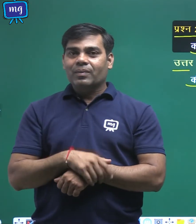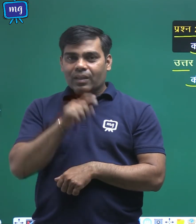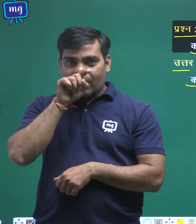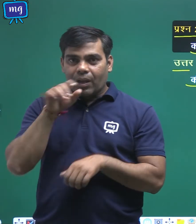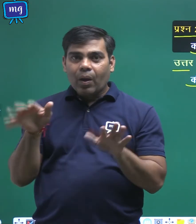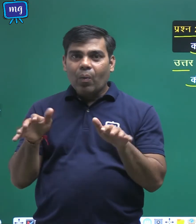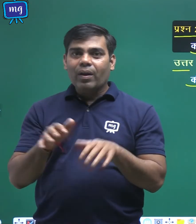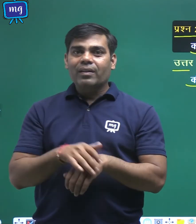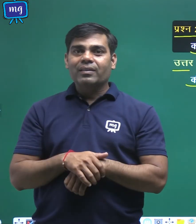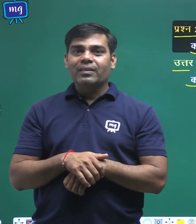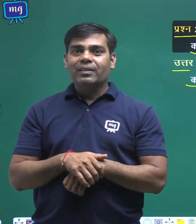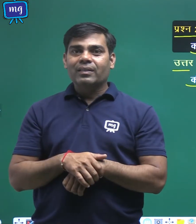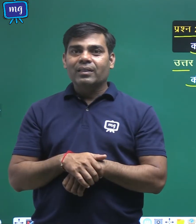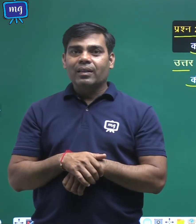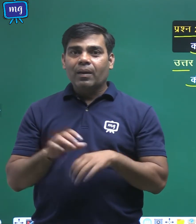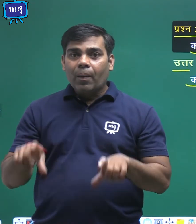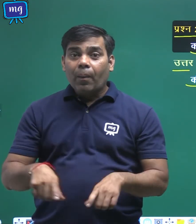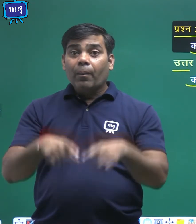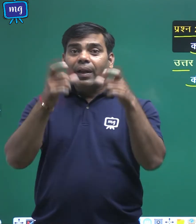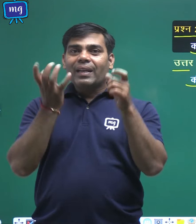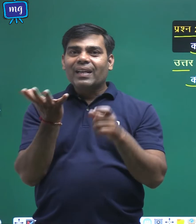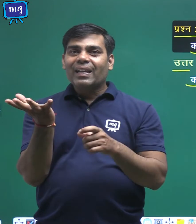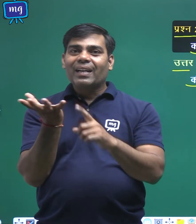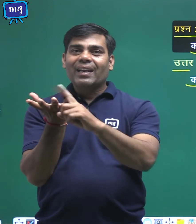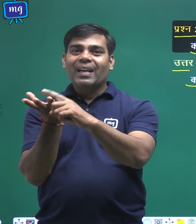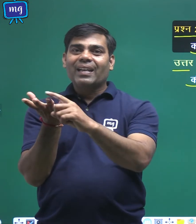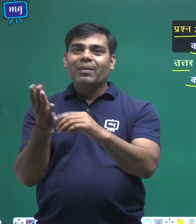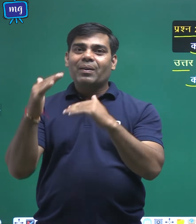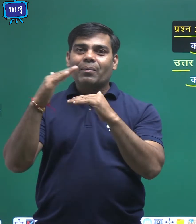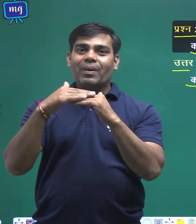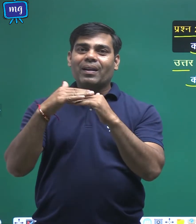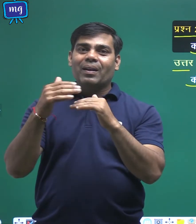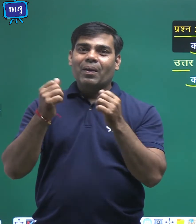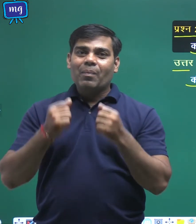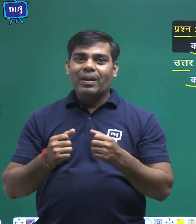कौवा पेड़ की डाली पर बैठा है।